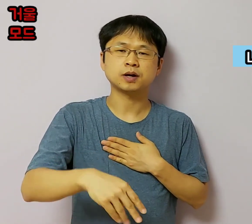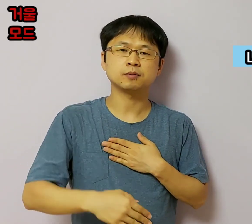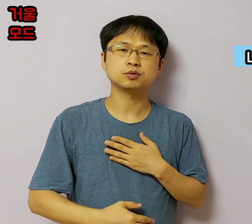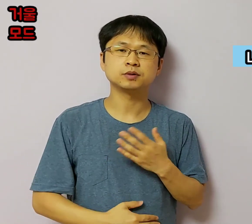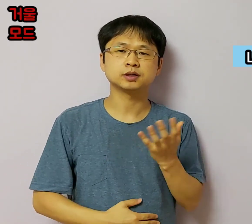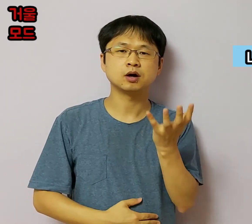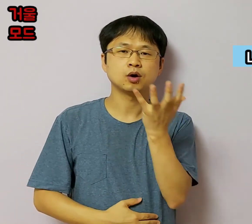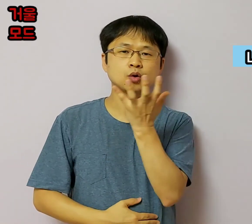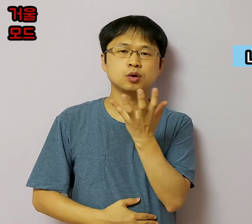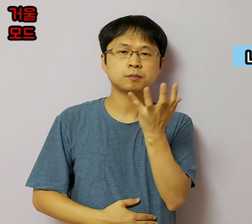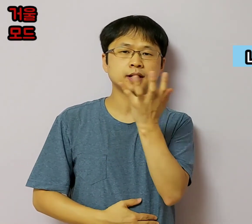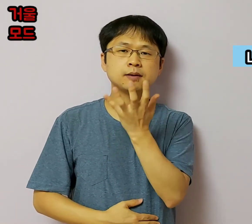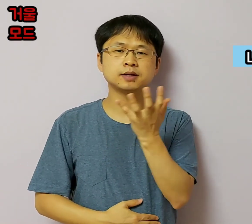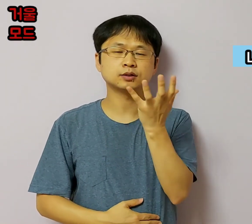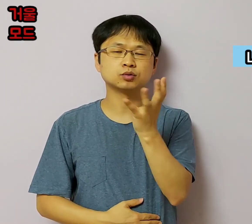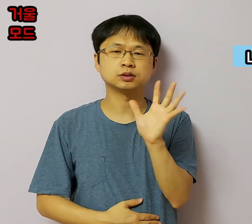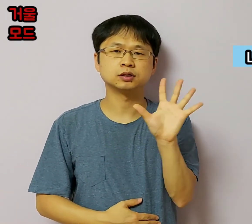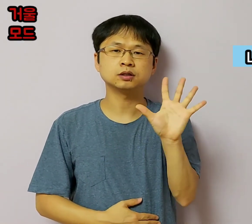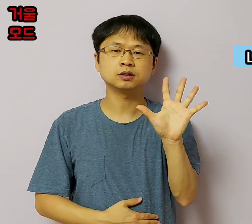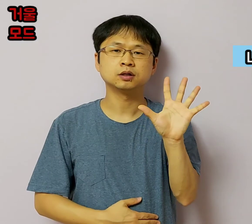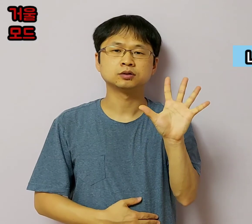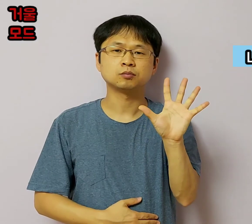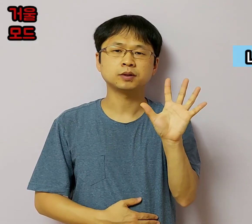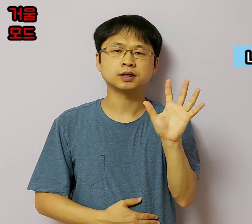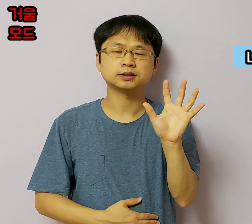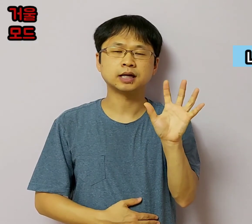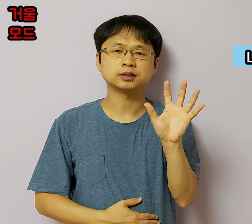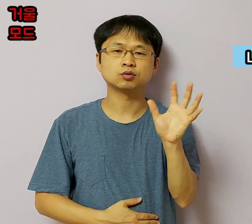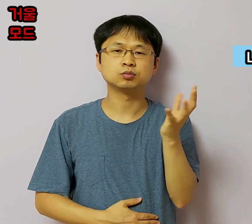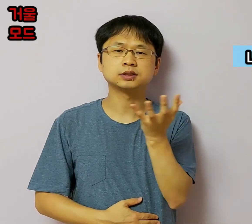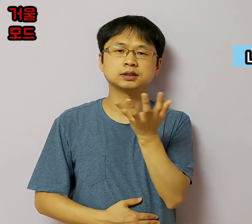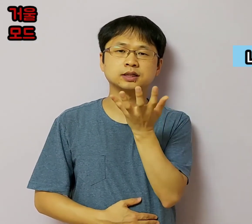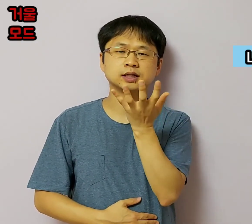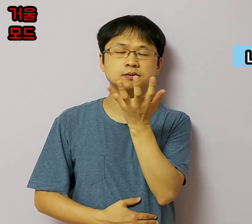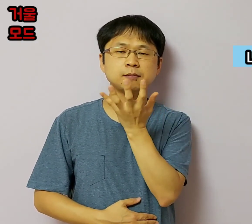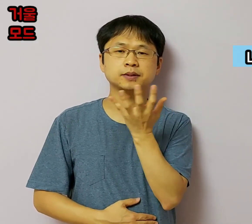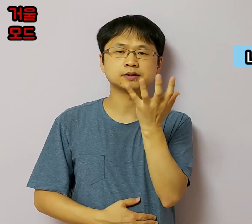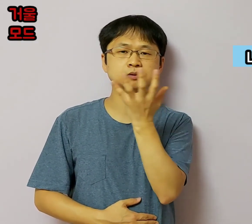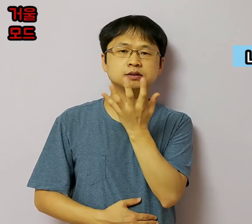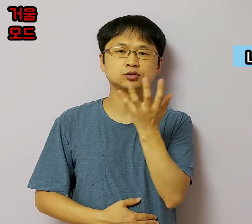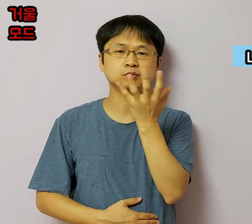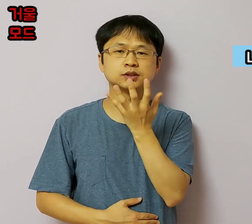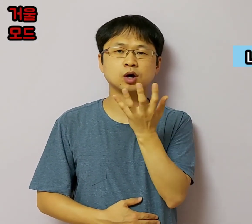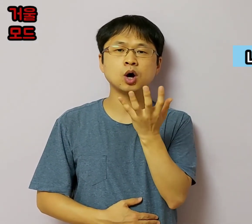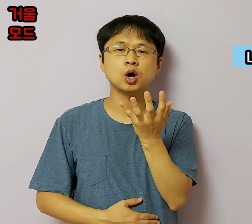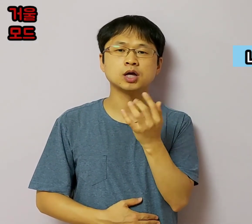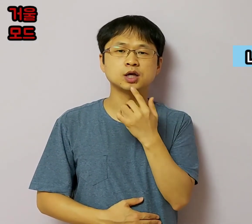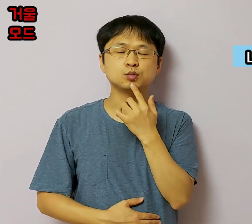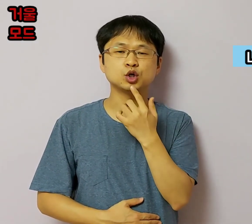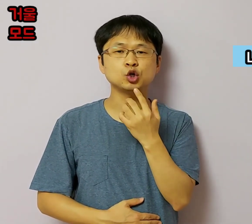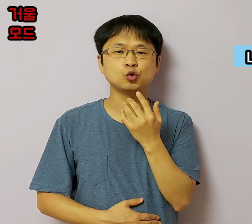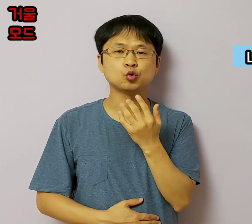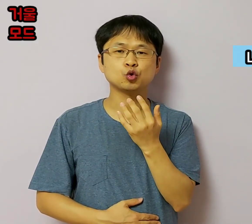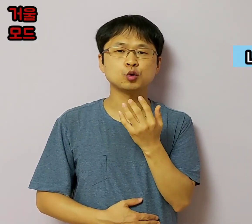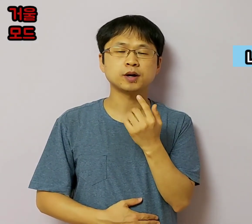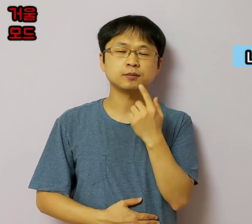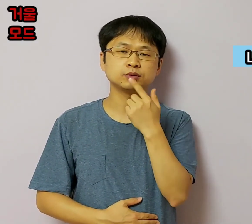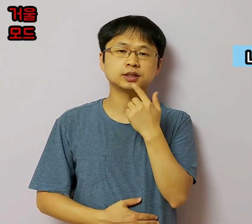휘파람 불면서. 휘파람이란 수어는 손바닥을 살짝 구부린 상태에서 입 앞에서 흔들어주면서 입을 휘파람 불